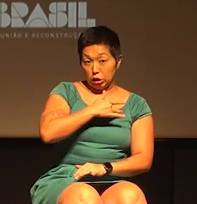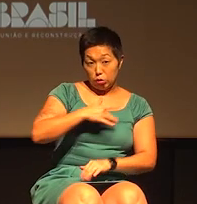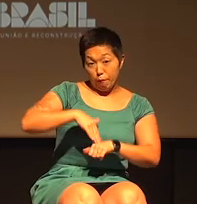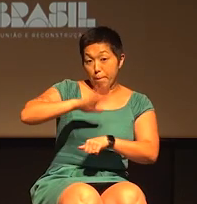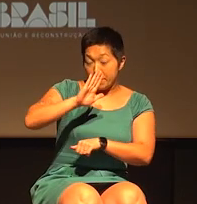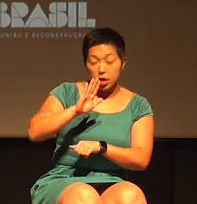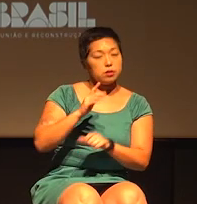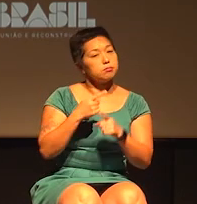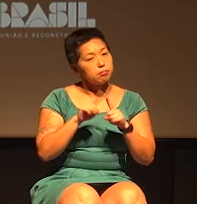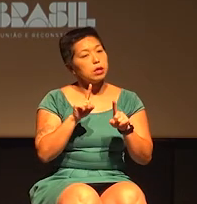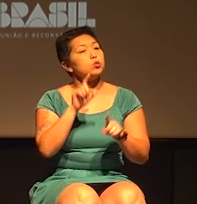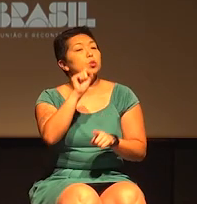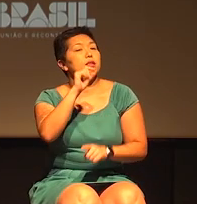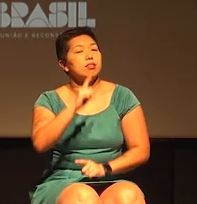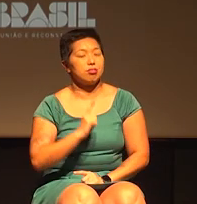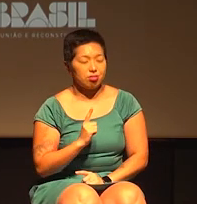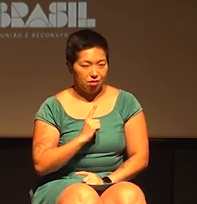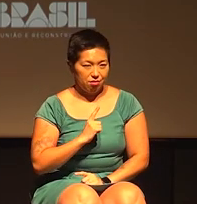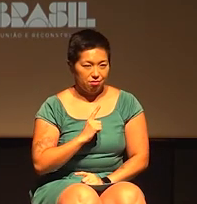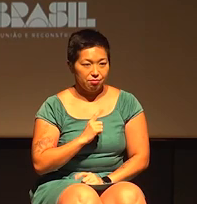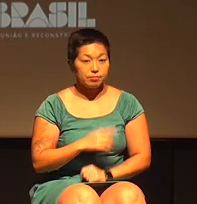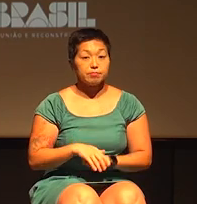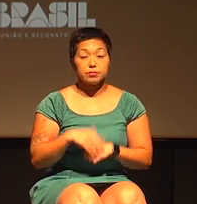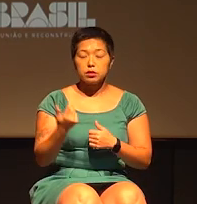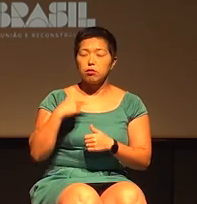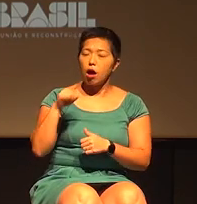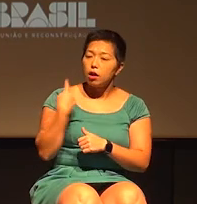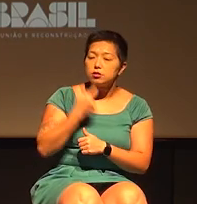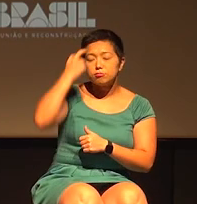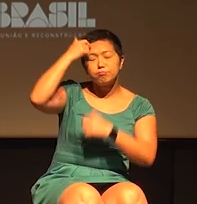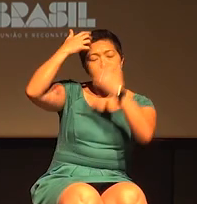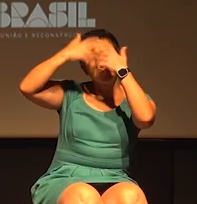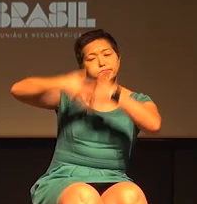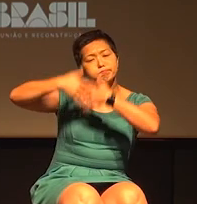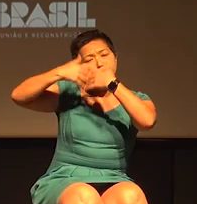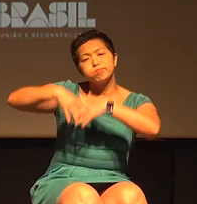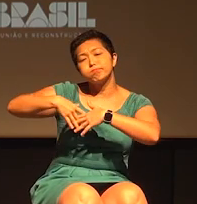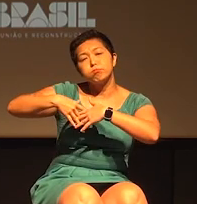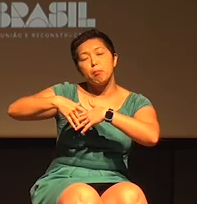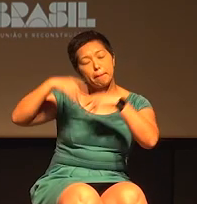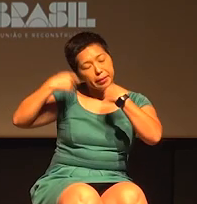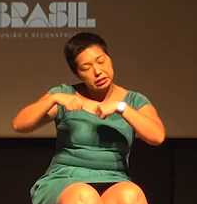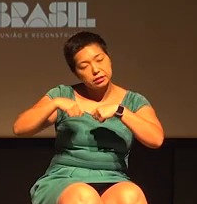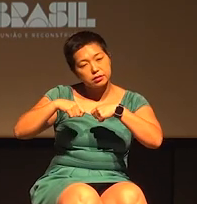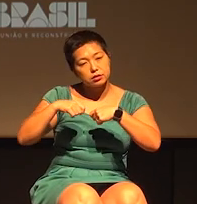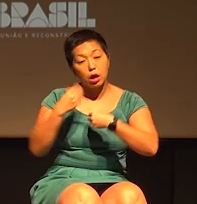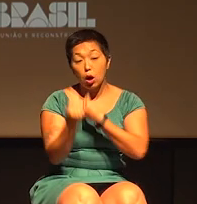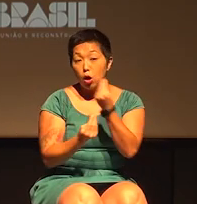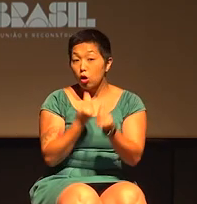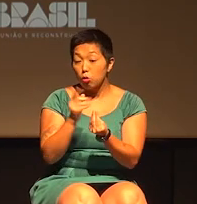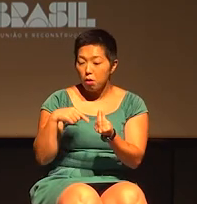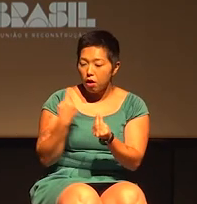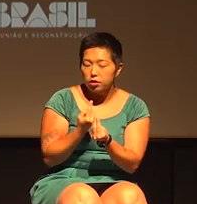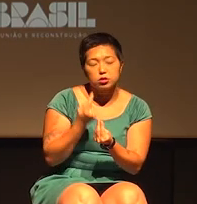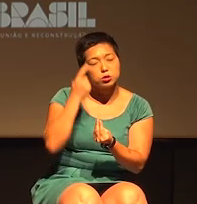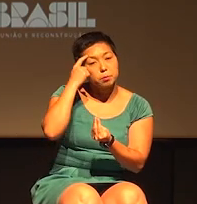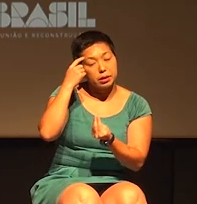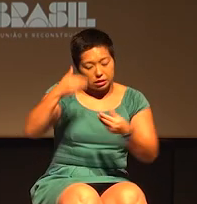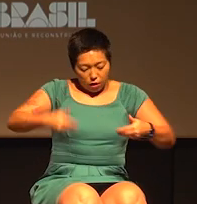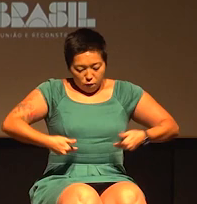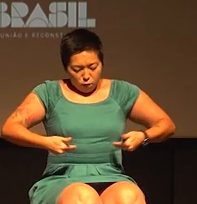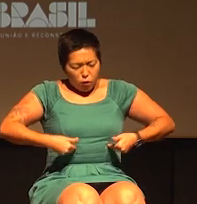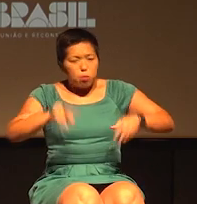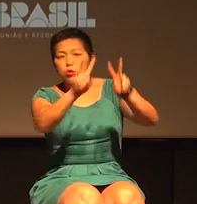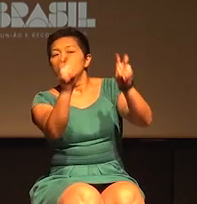né mas o que temos né então acho que é essa reflexão que a gente precisa fazer hoje coletivamente né como que estamos tratando da fome